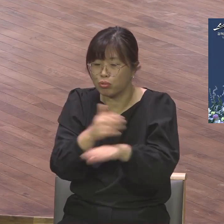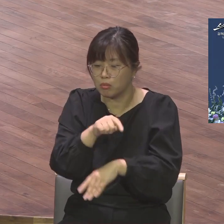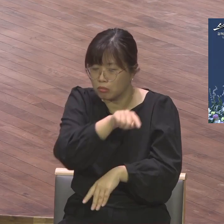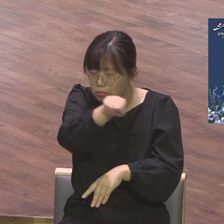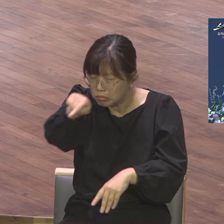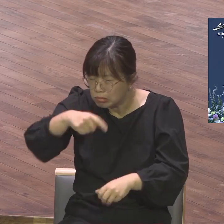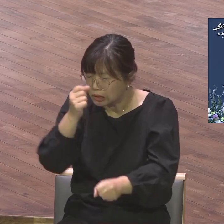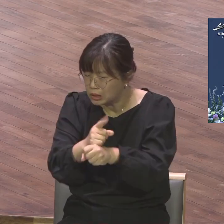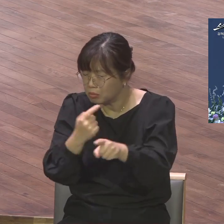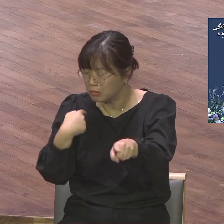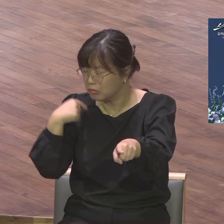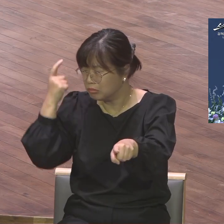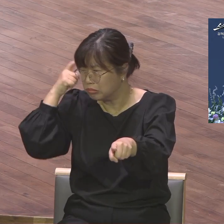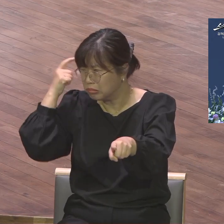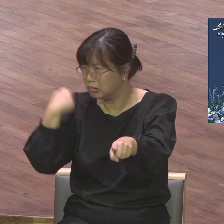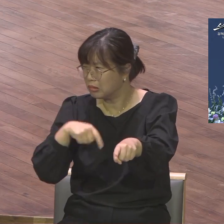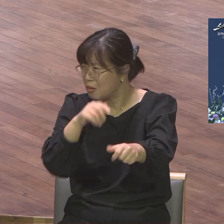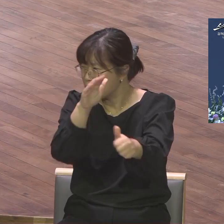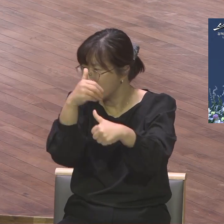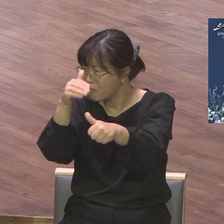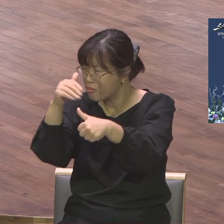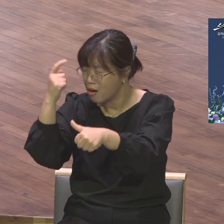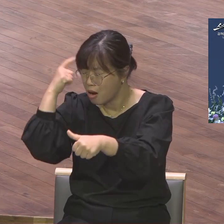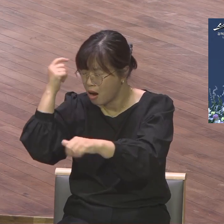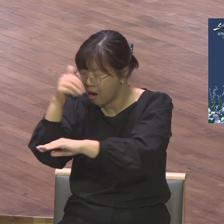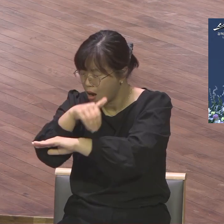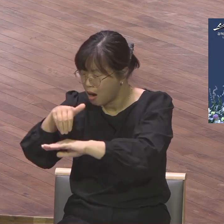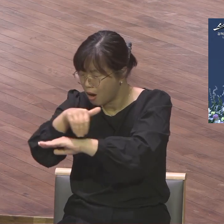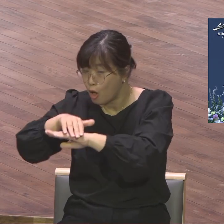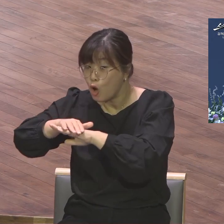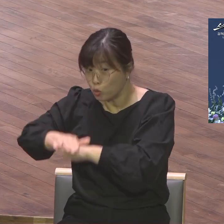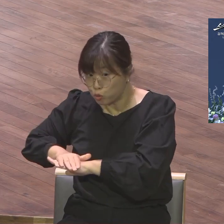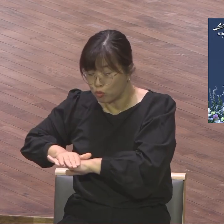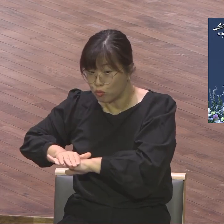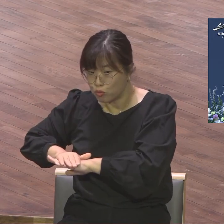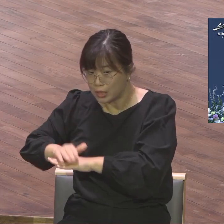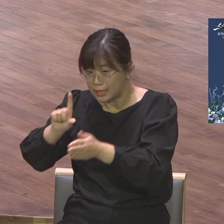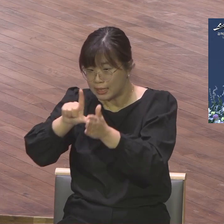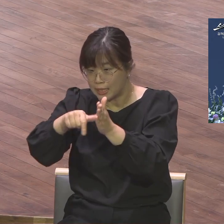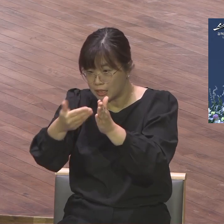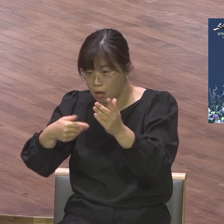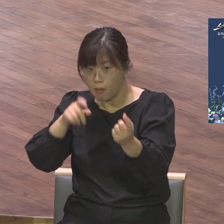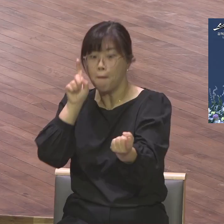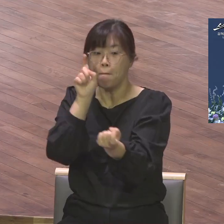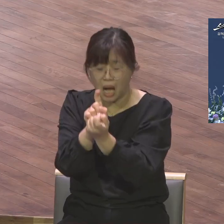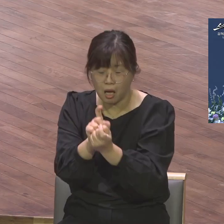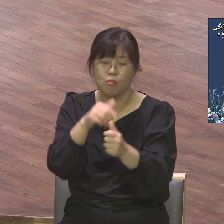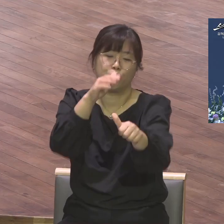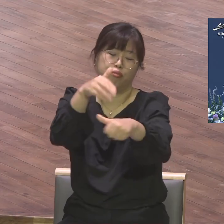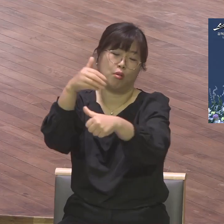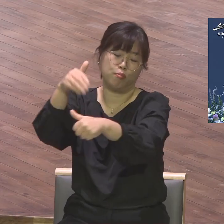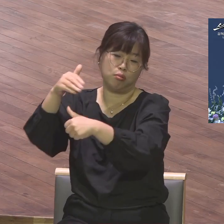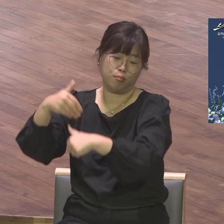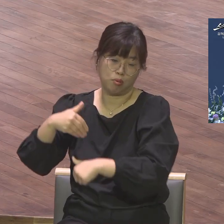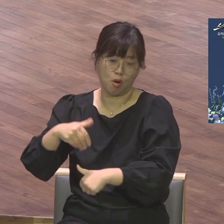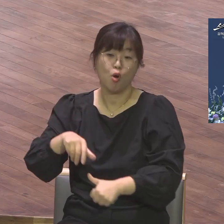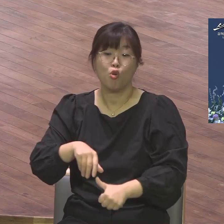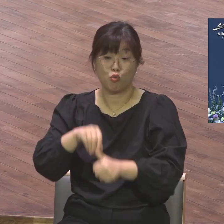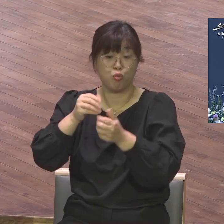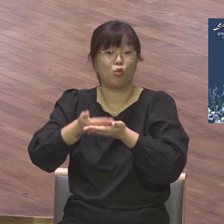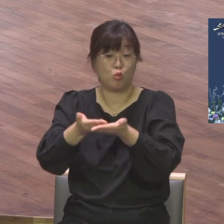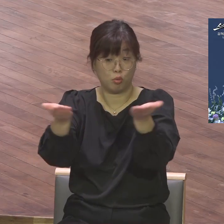향하신 하나님 특별한 계획이 장세전에 있었어. 안 믿어지지요? 장세전에 예정하사